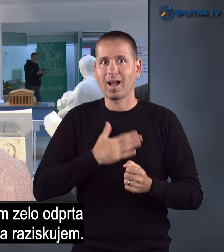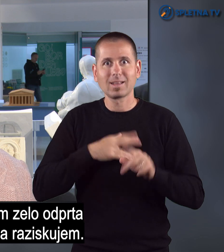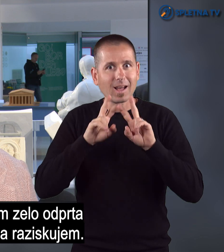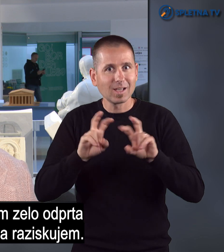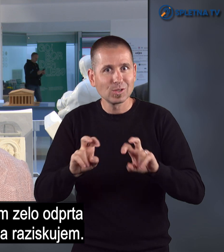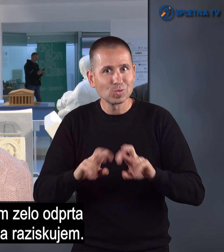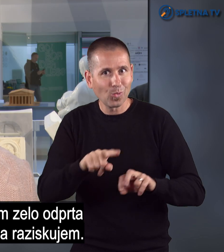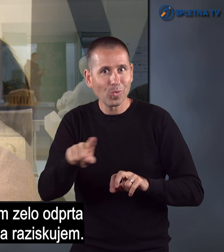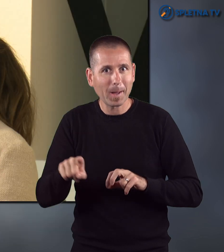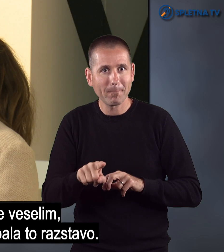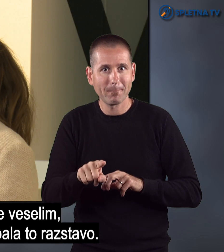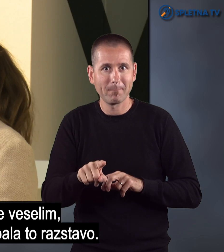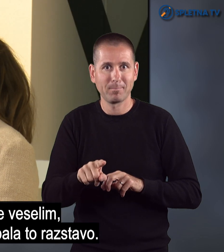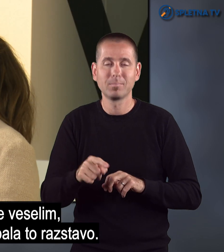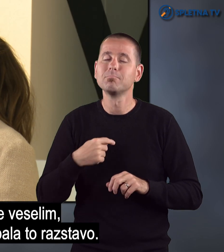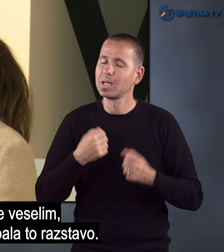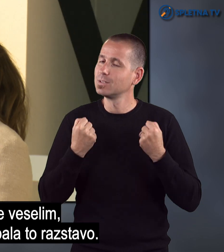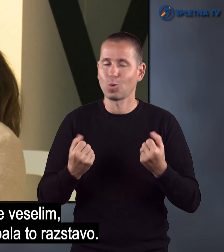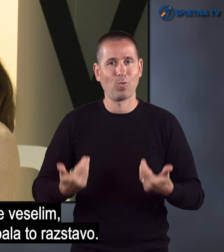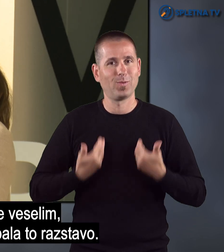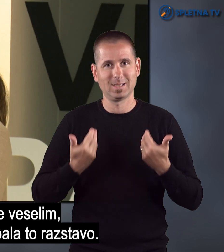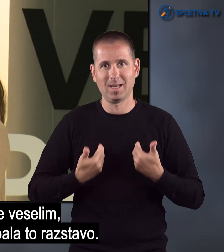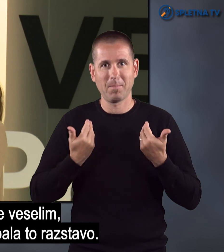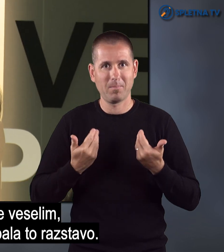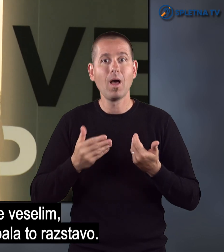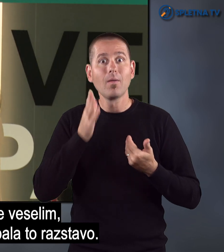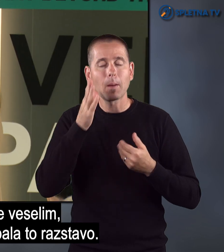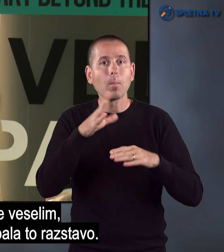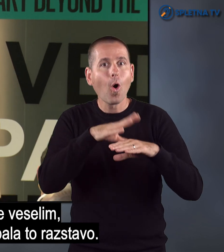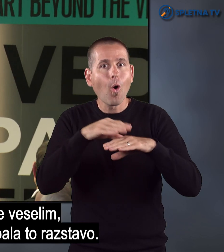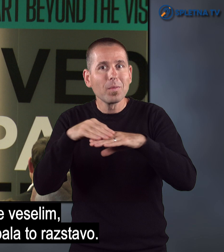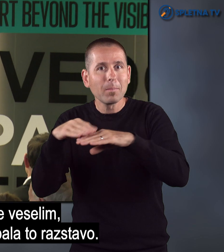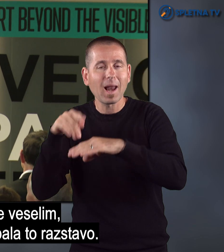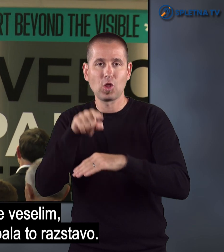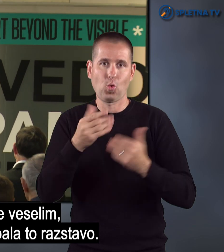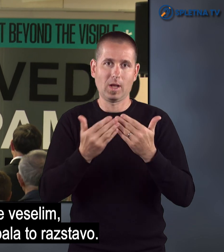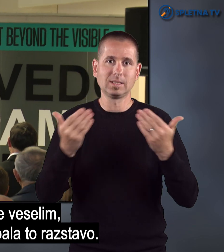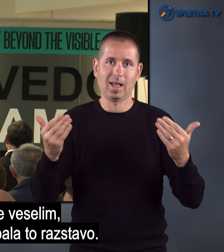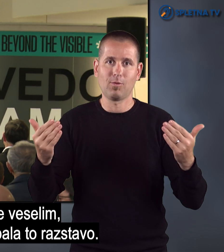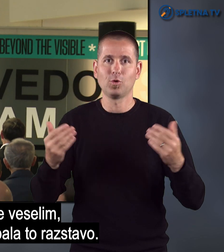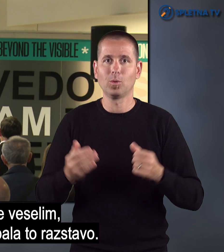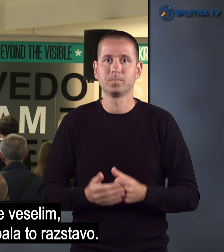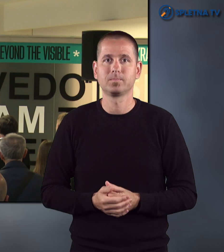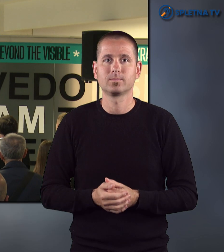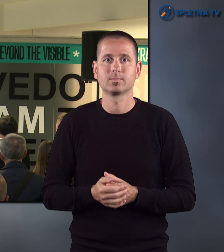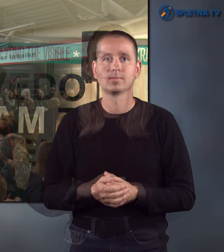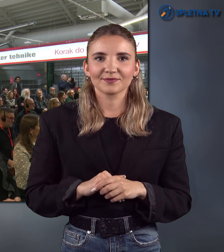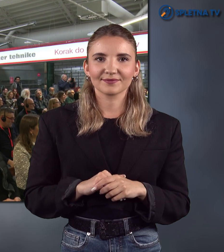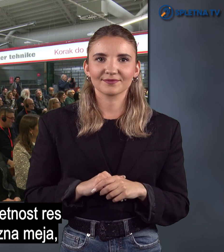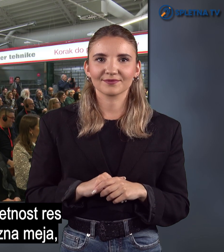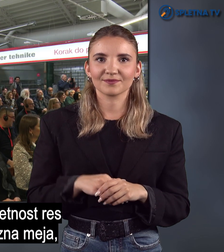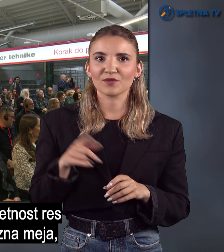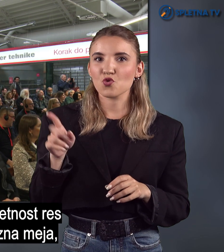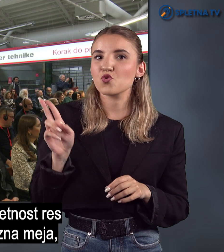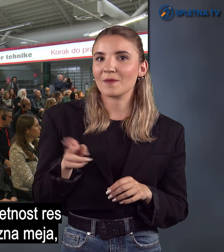rada jih raziskujem, in se zelo veselim, da bom zatipala to razstavo.